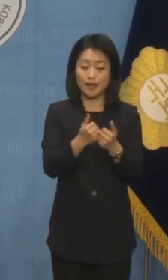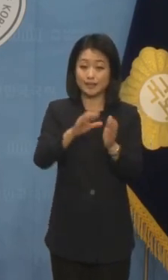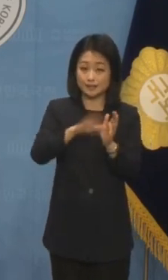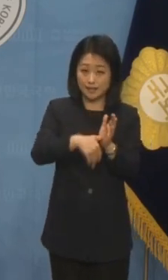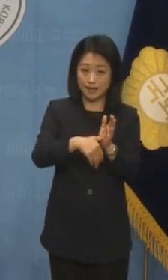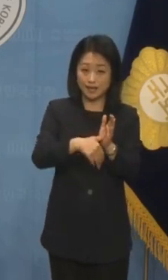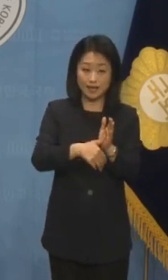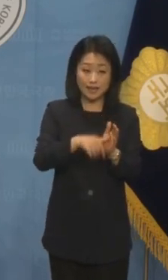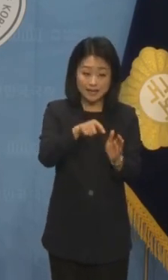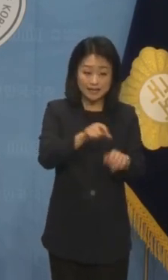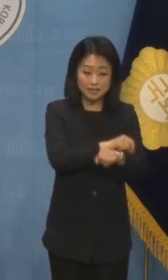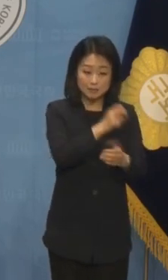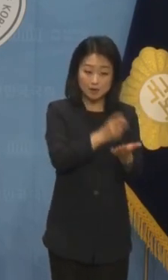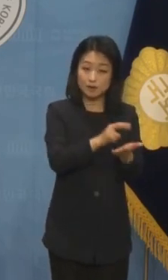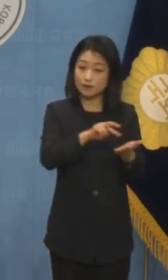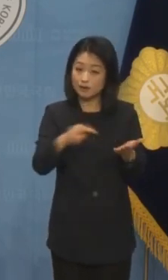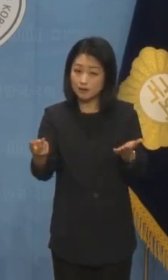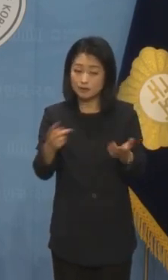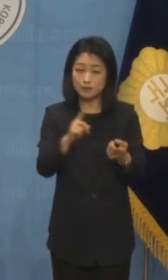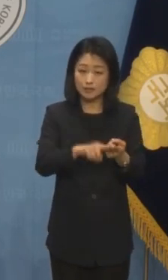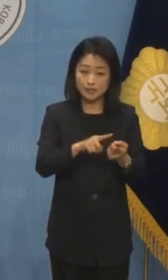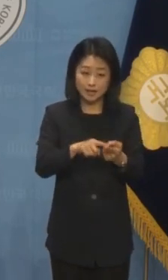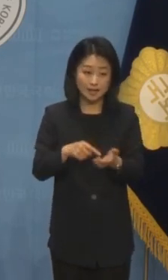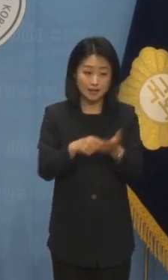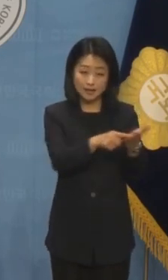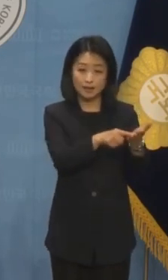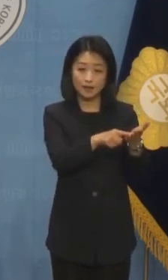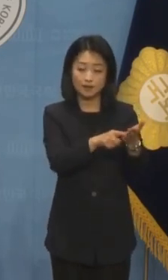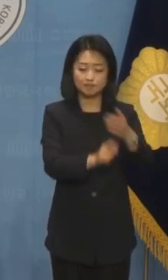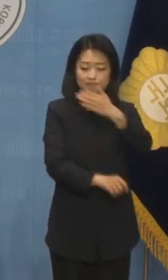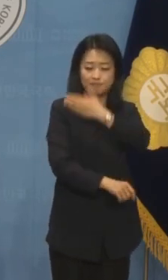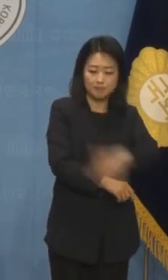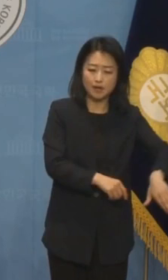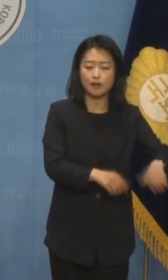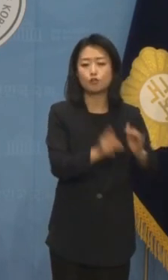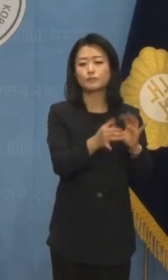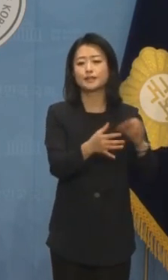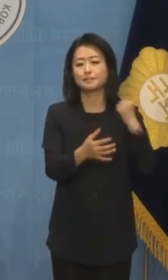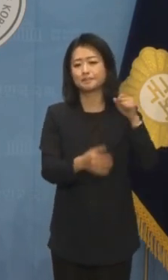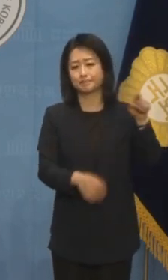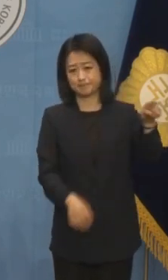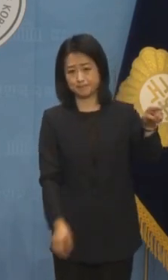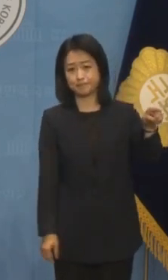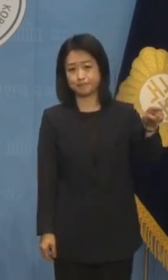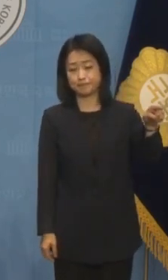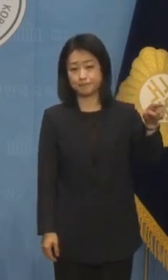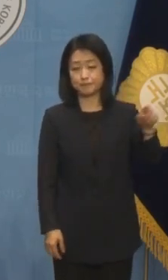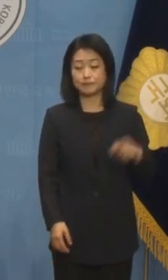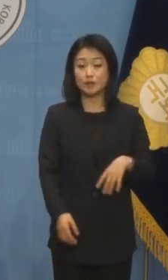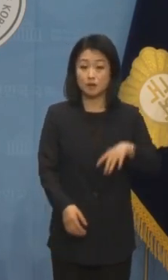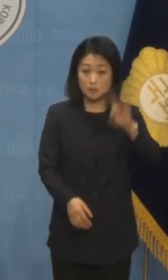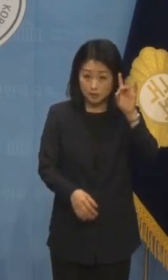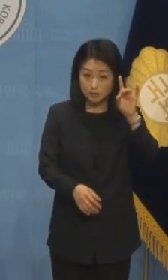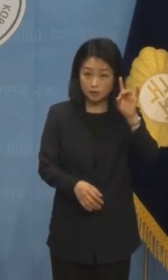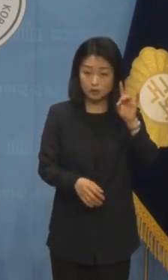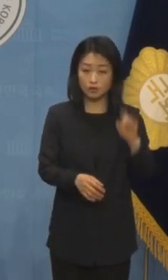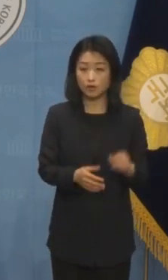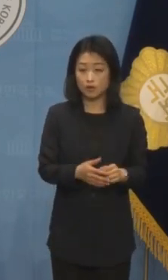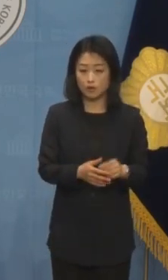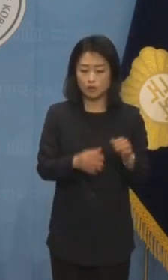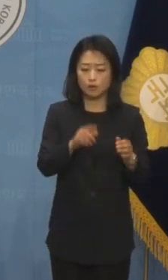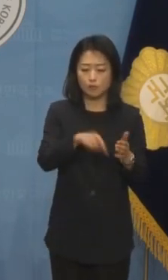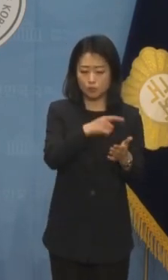선구제 후회수 전세사기 특별법 개정안을 외면하고 있습니다. 선구제 후회수로 피해자가